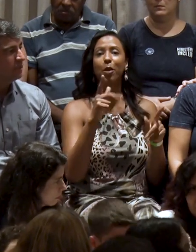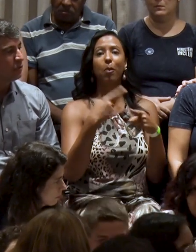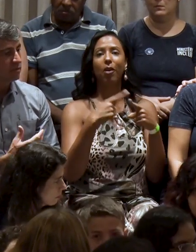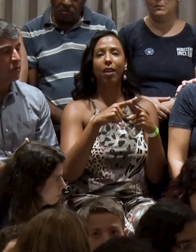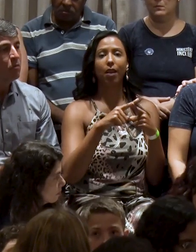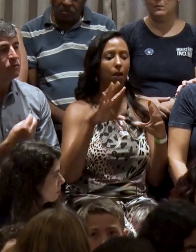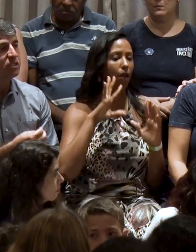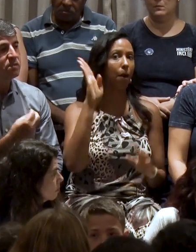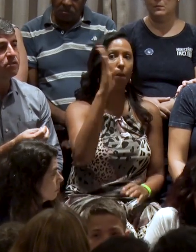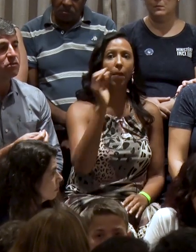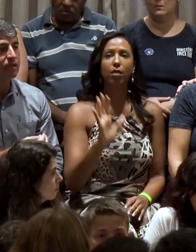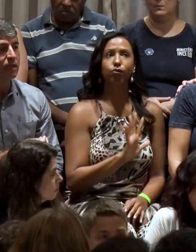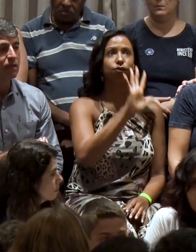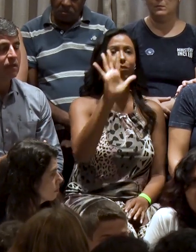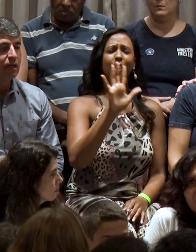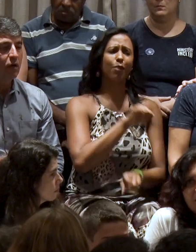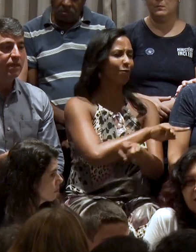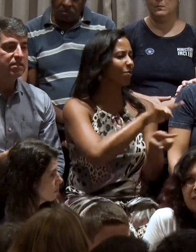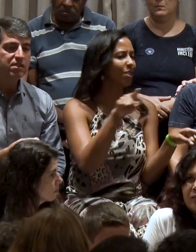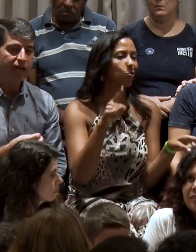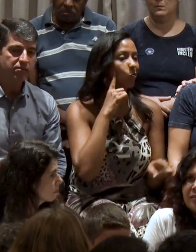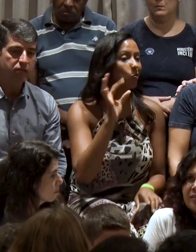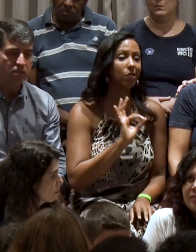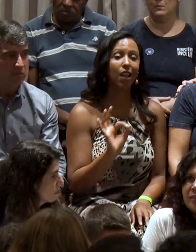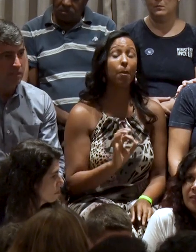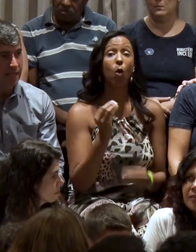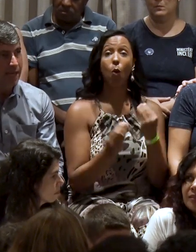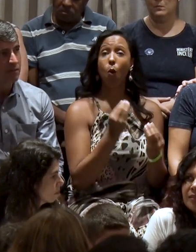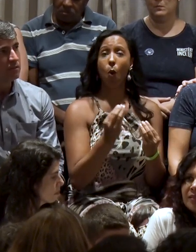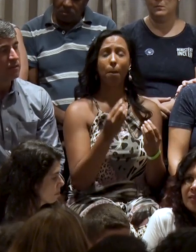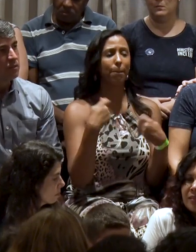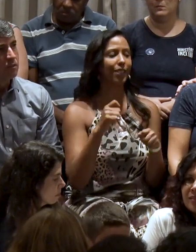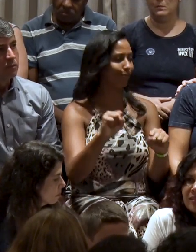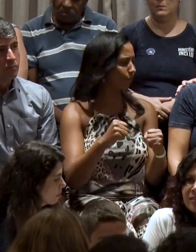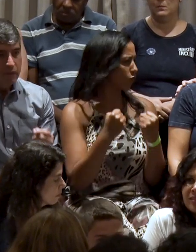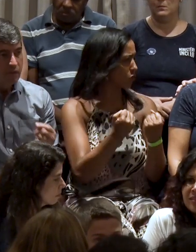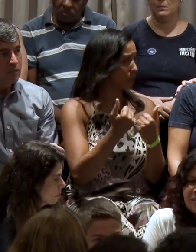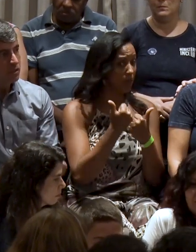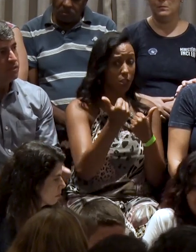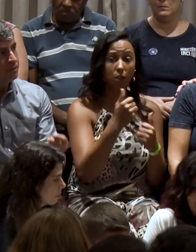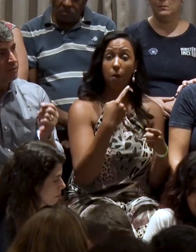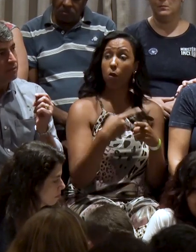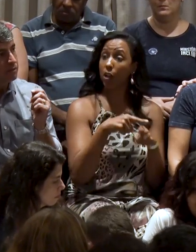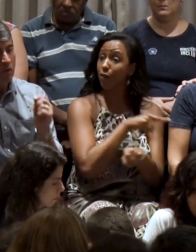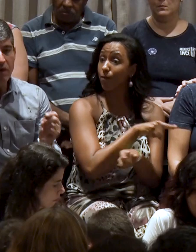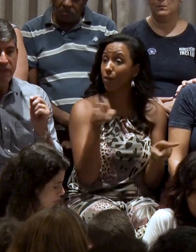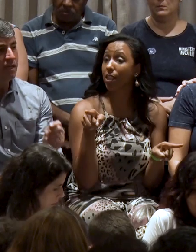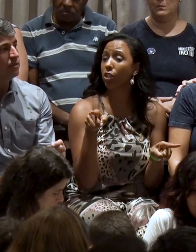têm noção o quanto vocês precisam ser realmente dedicados a Deus nesse ministério, porque vocês hoje são referência